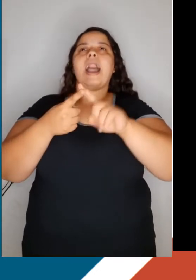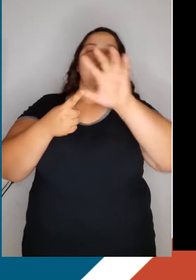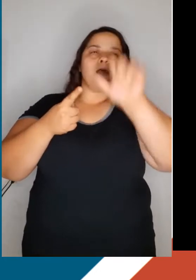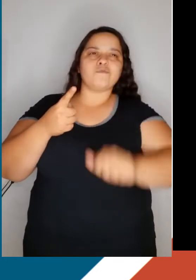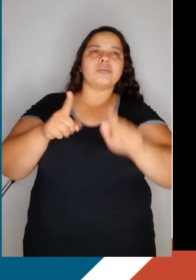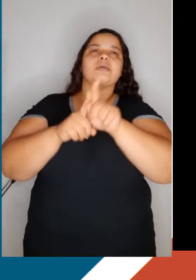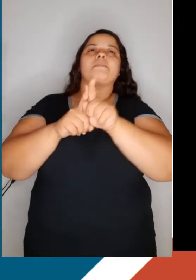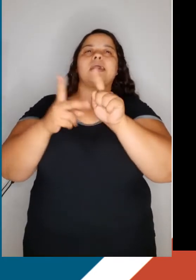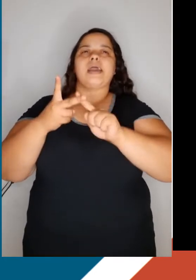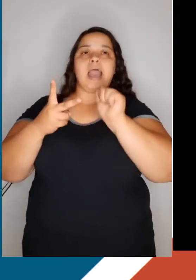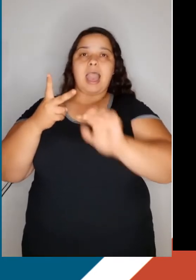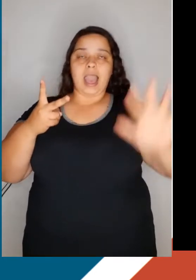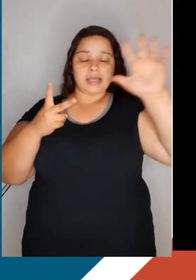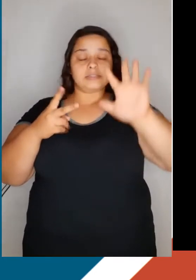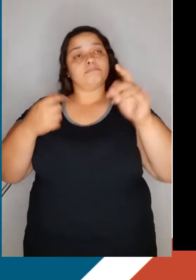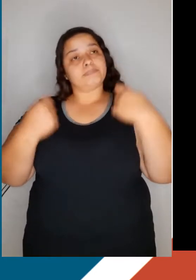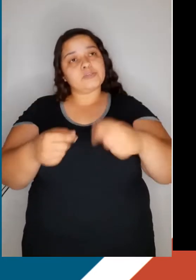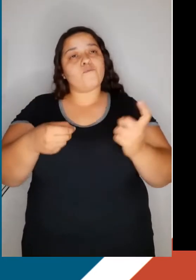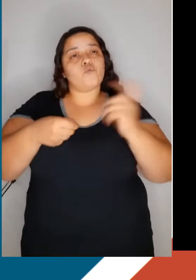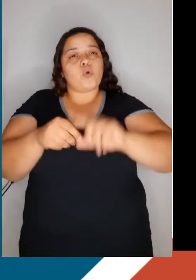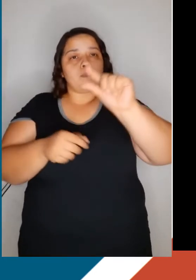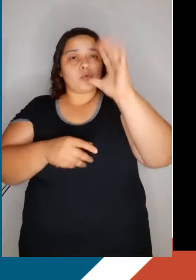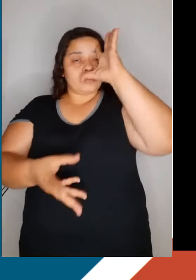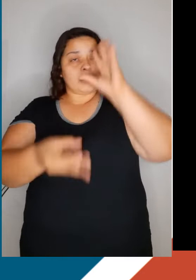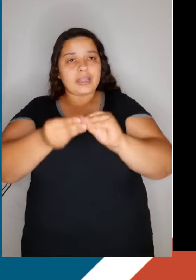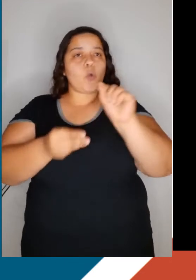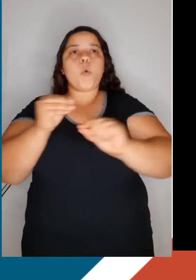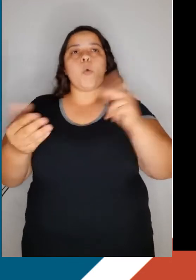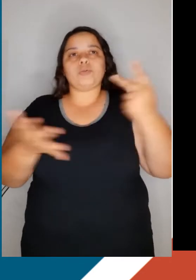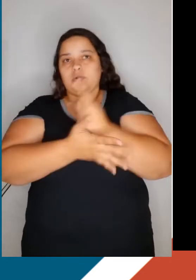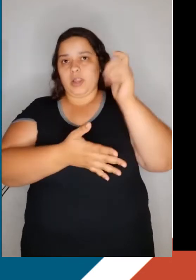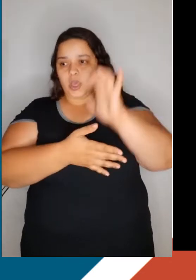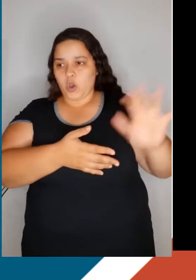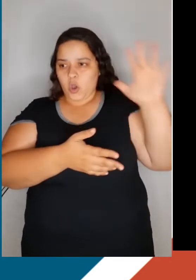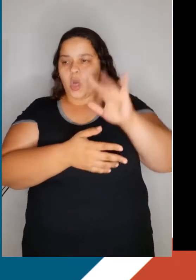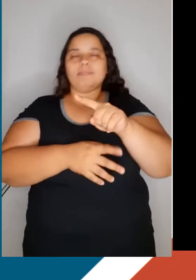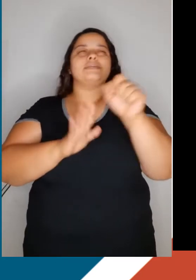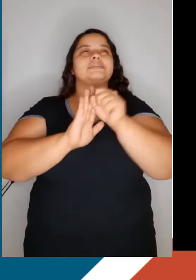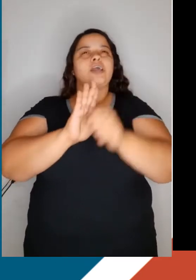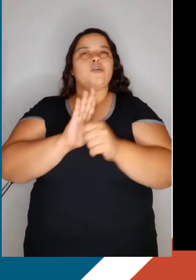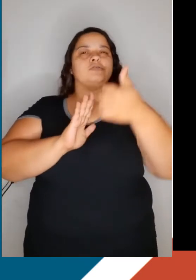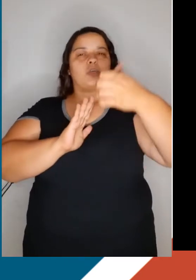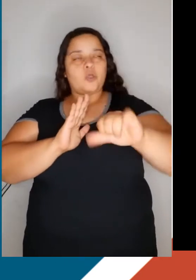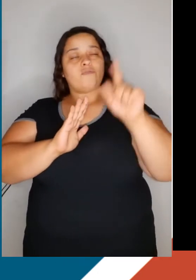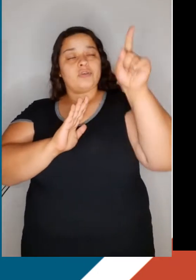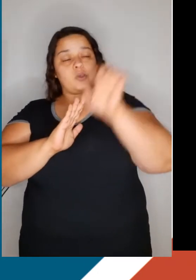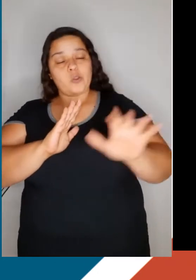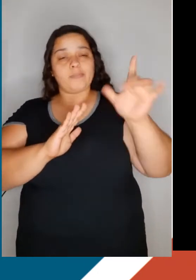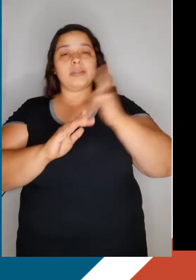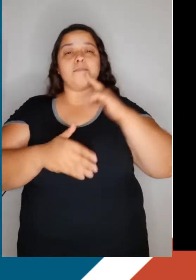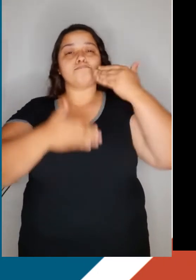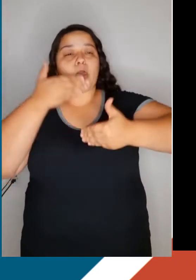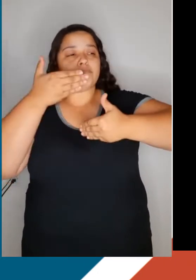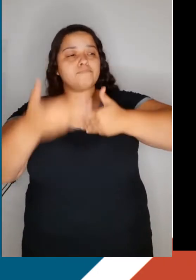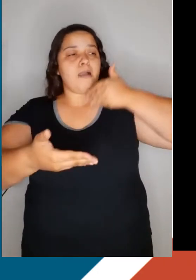para entender o que estava acontecendo na Europa. Durante o século XIX, já desde o final do século XVIII, a Europa estava passando por um processo